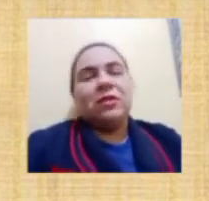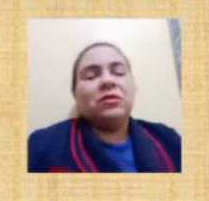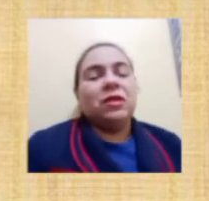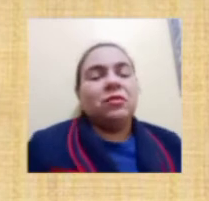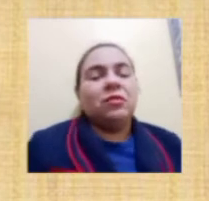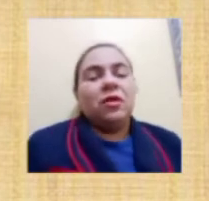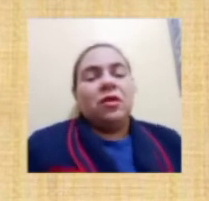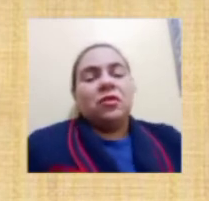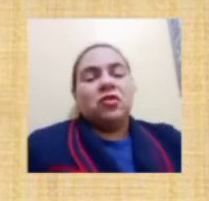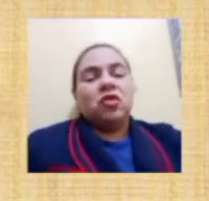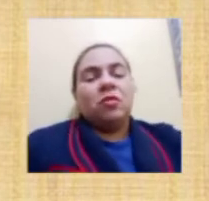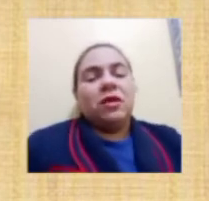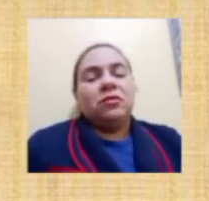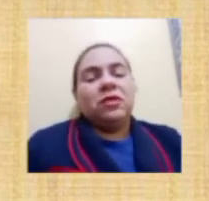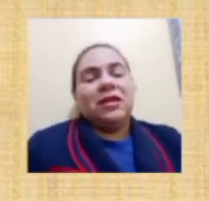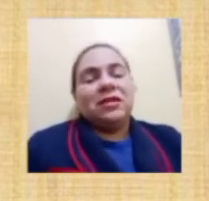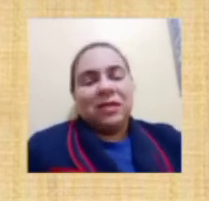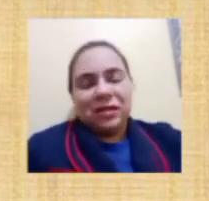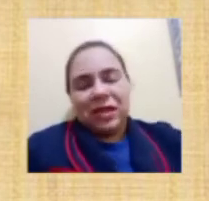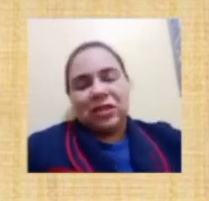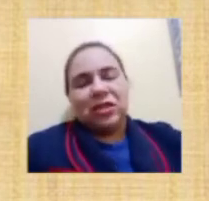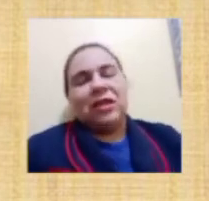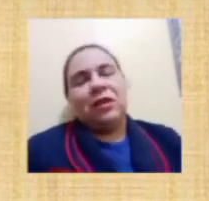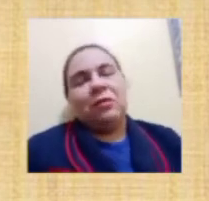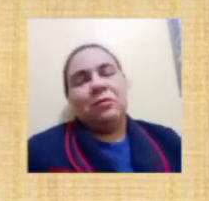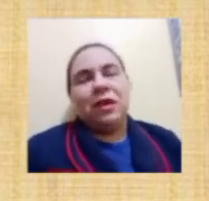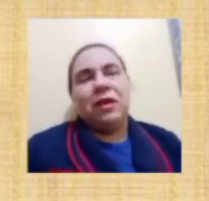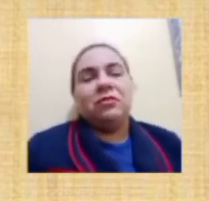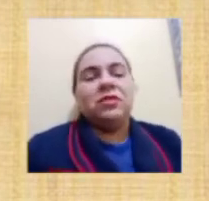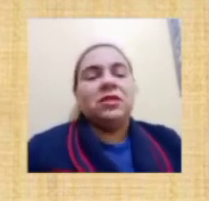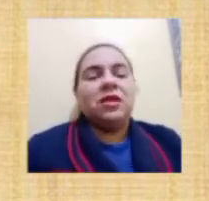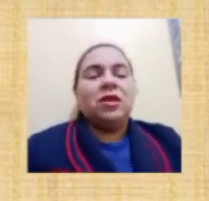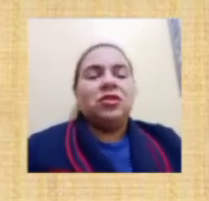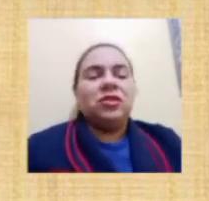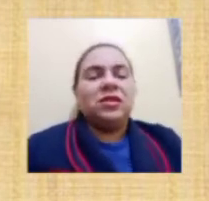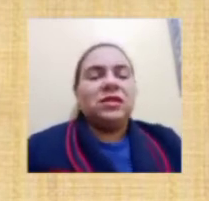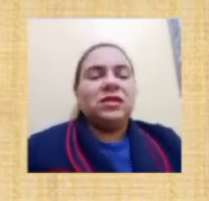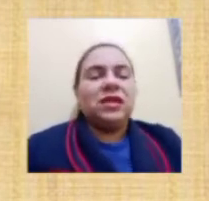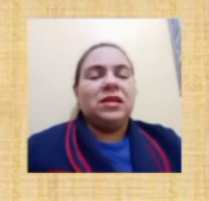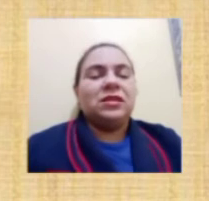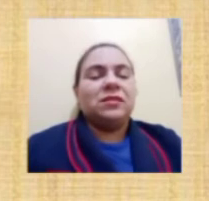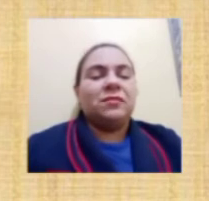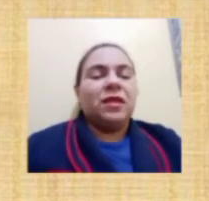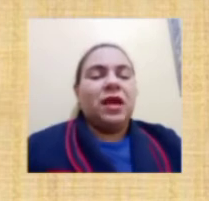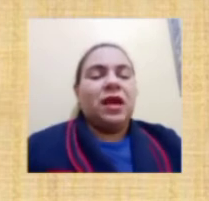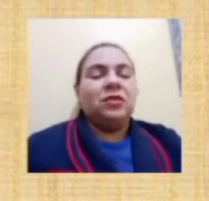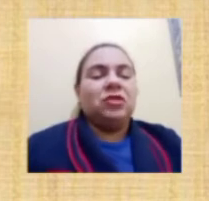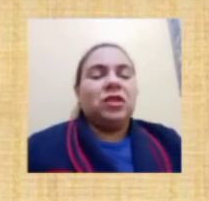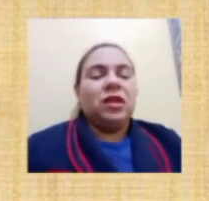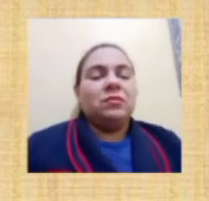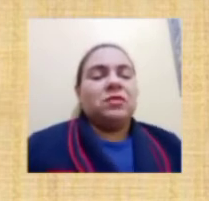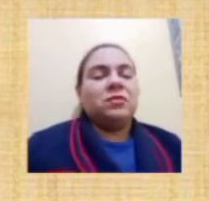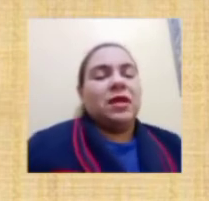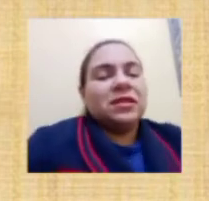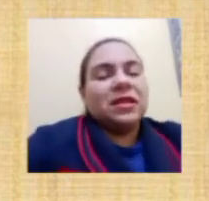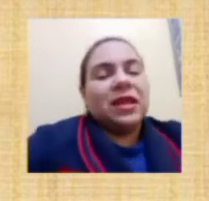somar os números negativos. Menos 8, menos 8, vai dar um número